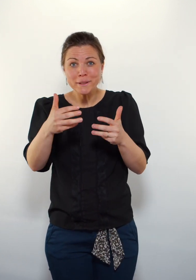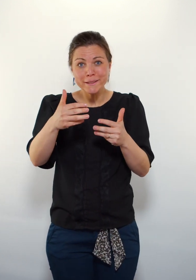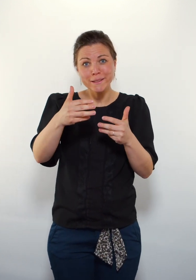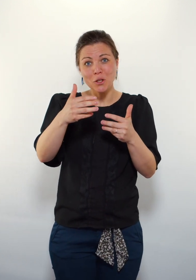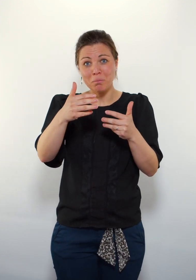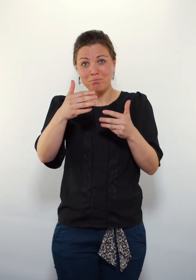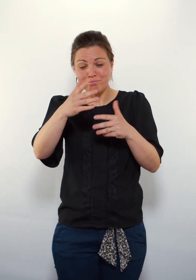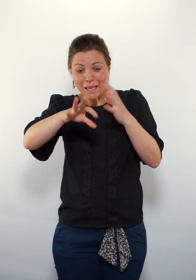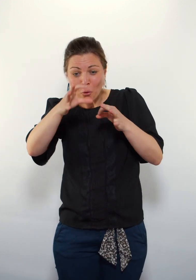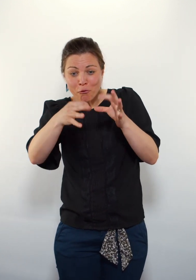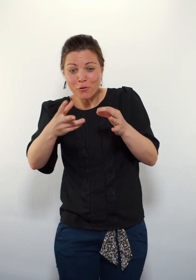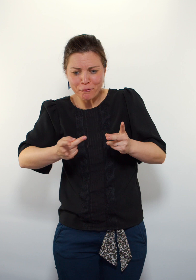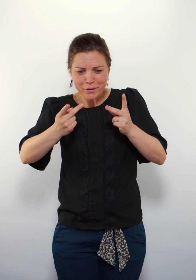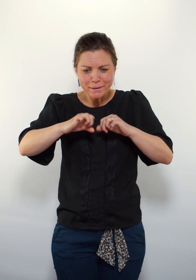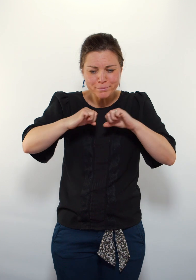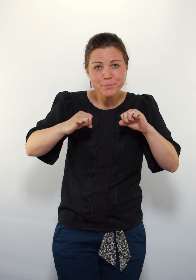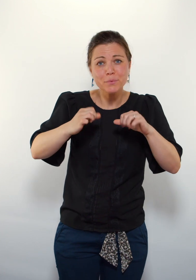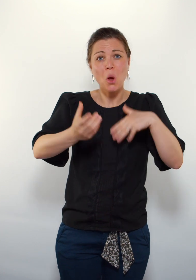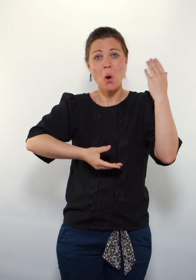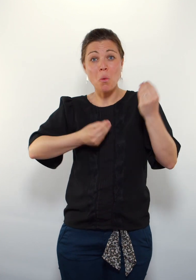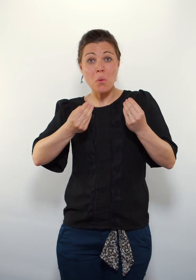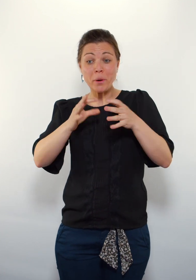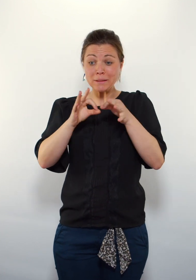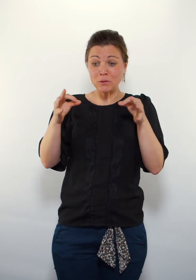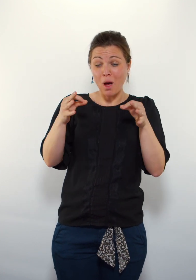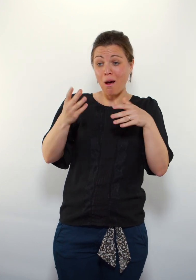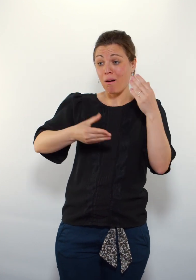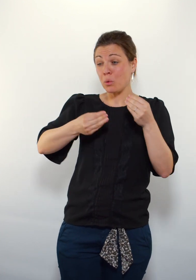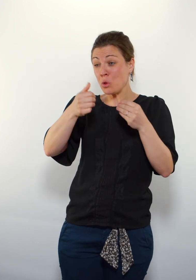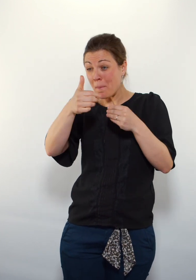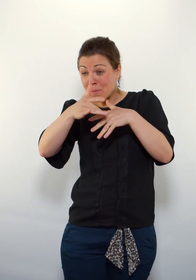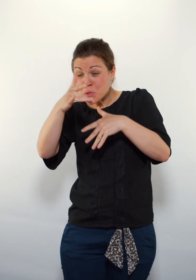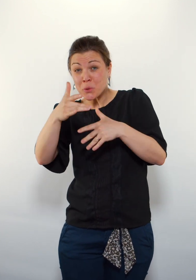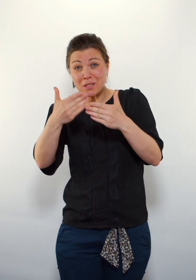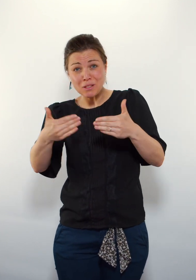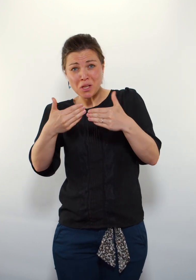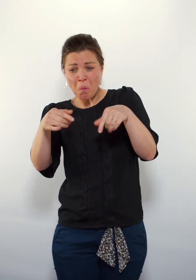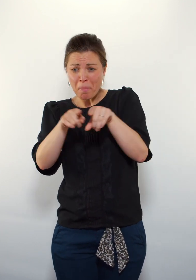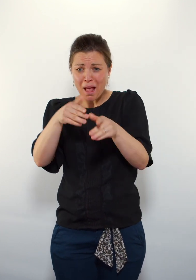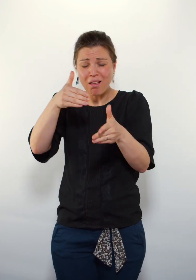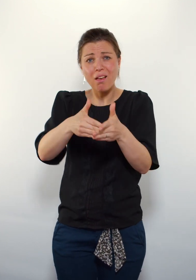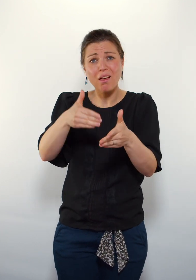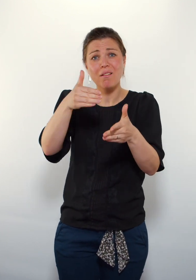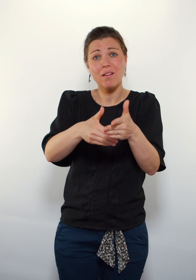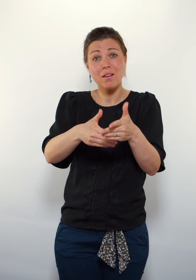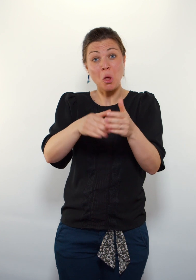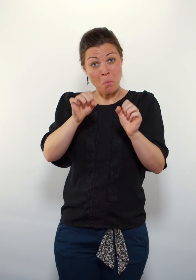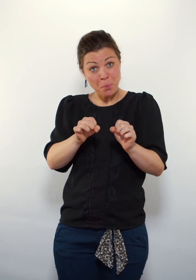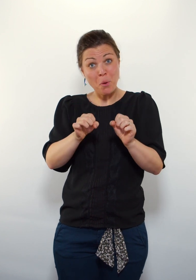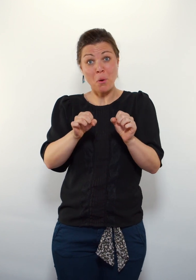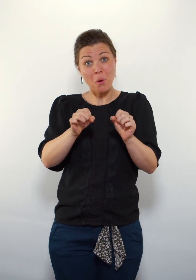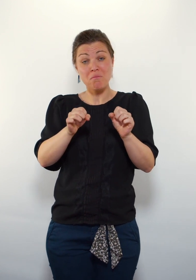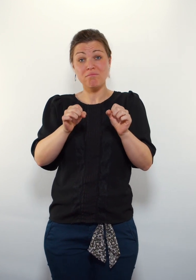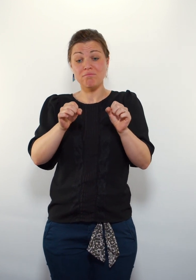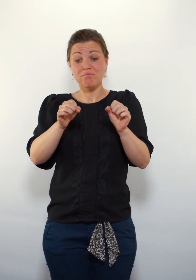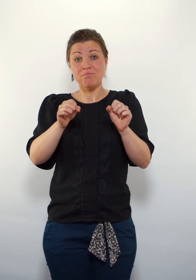histoire, sur ma vie, si tu passes aussi par des épreuves un peu similaires, N'hésite pas à venir me parler sur ma page pour